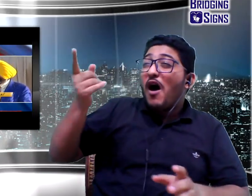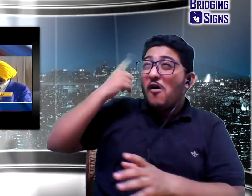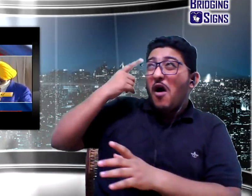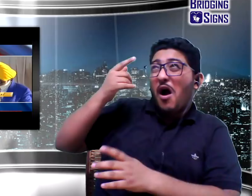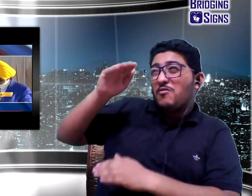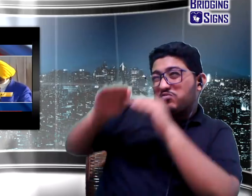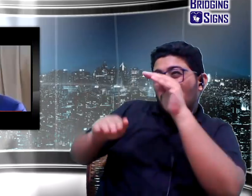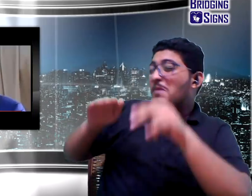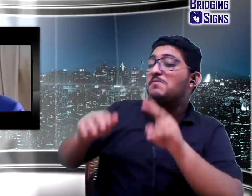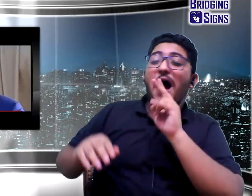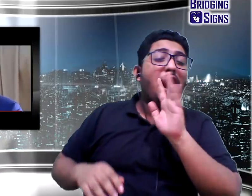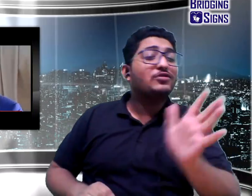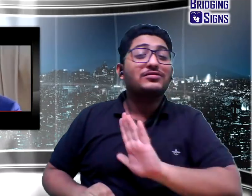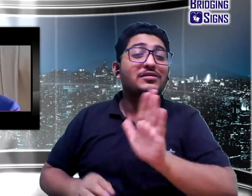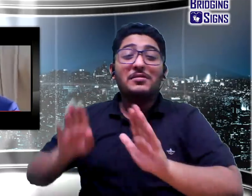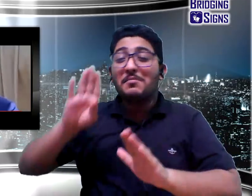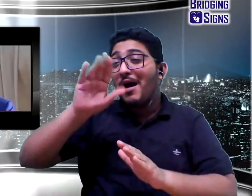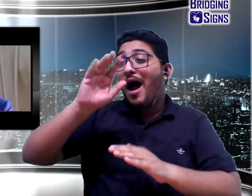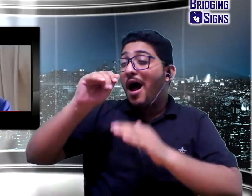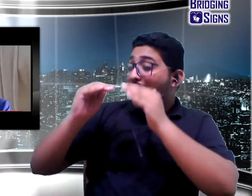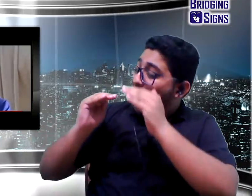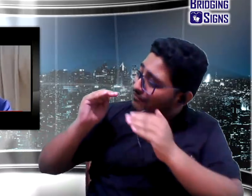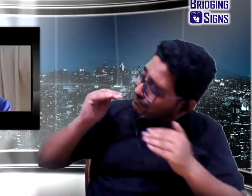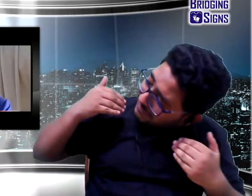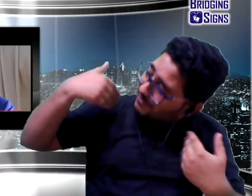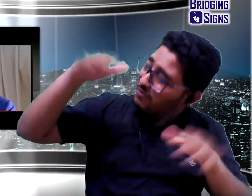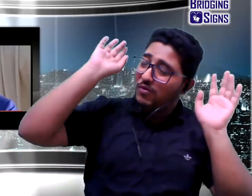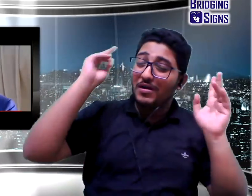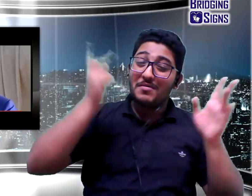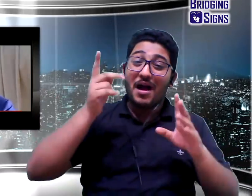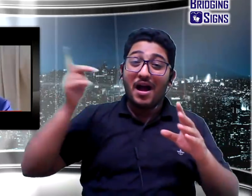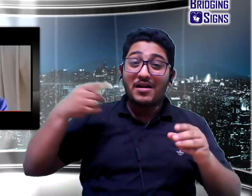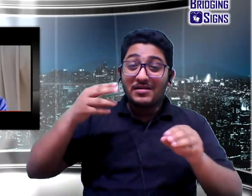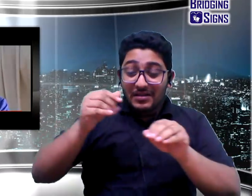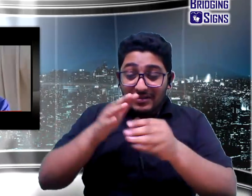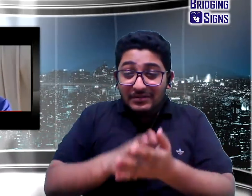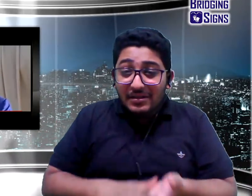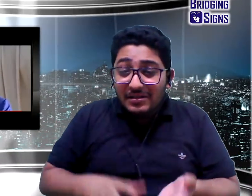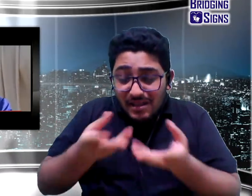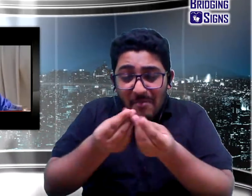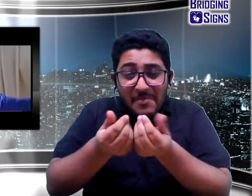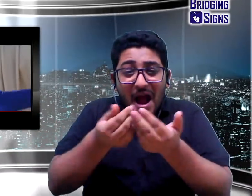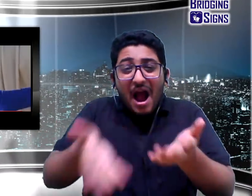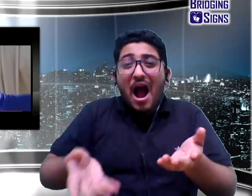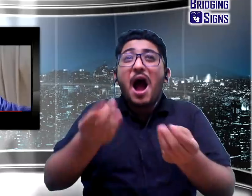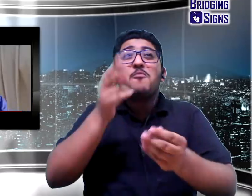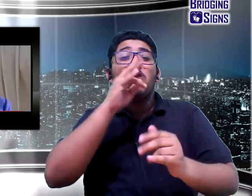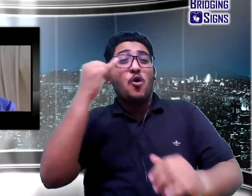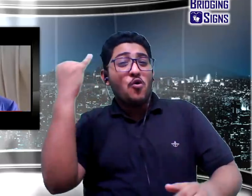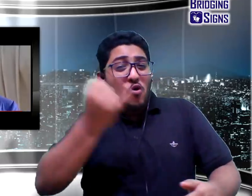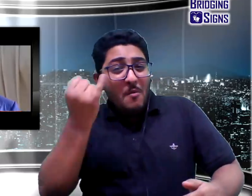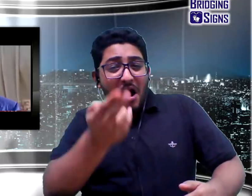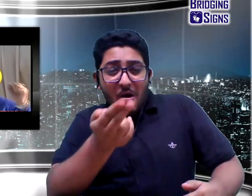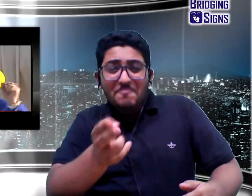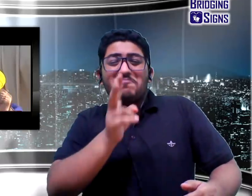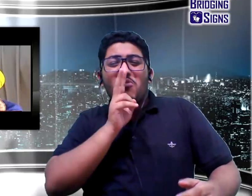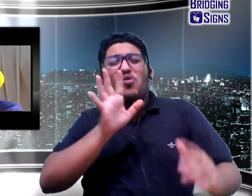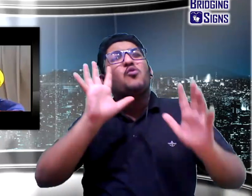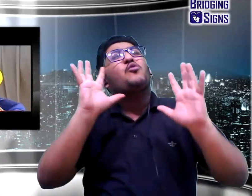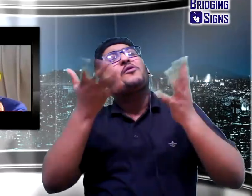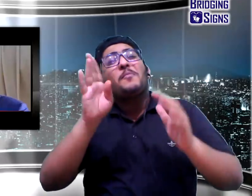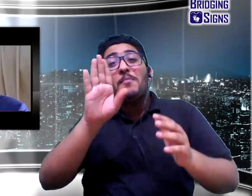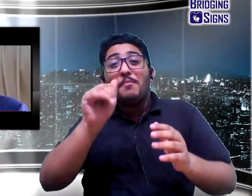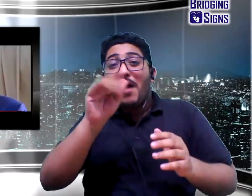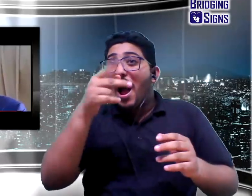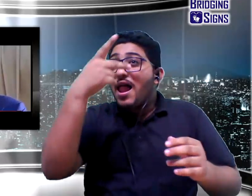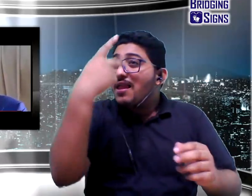ਨਹੀਂ, ਕੋਈ ਮੋਲ ਨਹੀਂ, ਕੋਈ ਤੋਲ ਨਹੀਂ, ਕੋਈ ਮੋਲ ਨਹੀਂ। ਜ਼ਮੀਨਾਂ ਦੀਆਂ ਕੀਮਤਾਂ ਦੇਖ ਲਓ, ਟੂਰਿਜ਼ਮ ਦੇਖ ਲਓ, ਉਹ ਜਿੱਥੇ ਬਾਬੇ